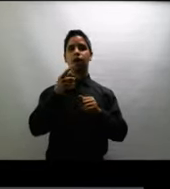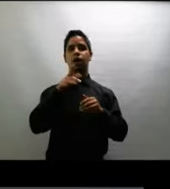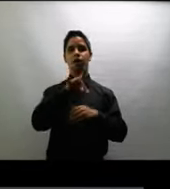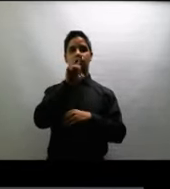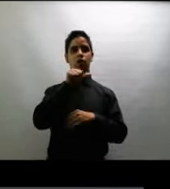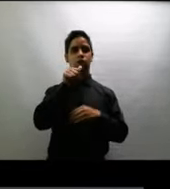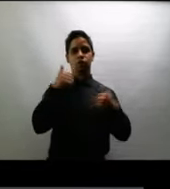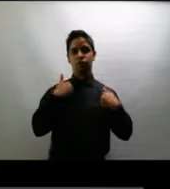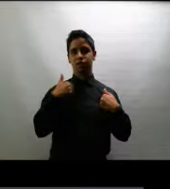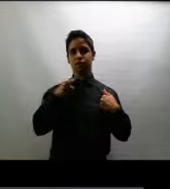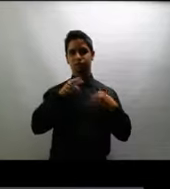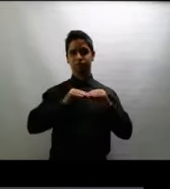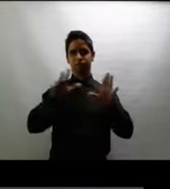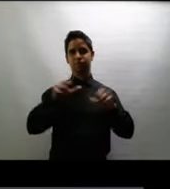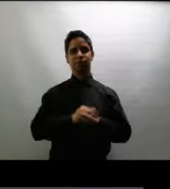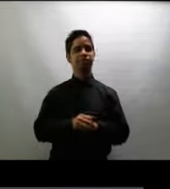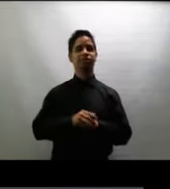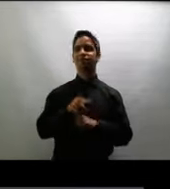profesor.